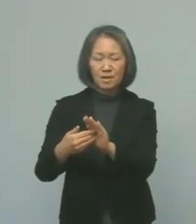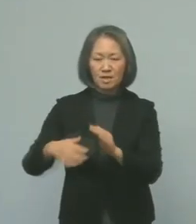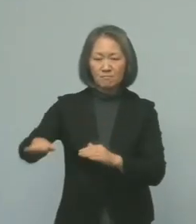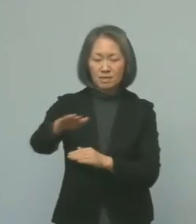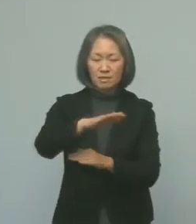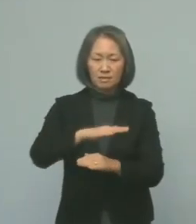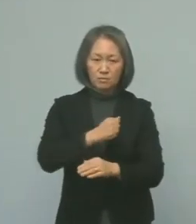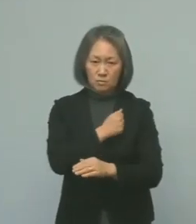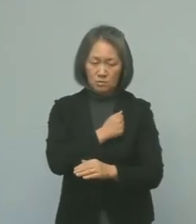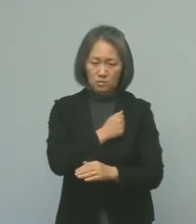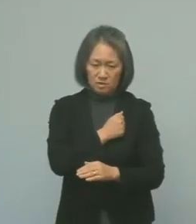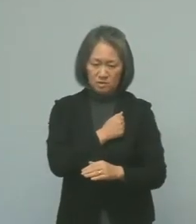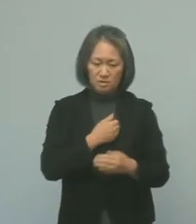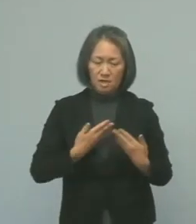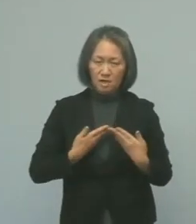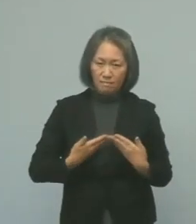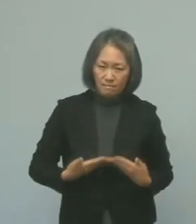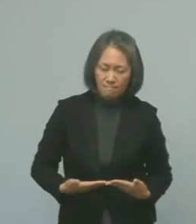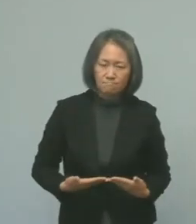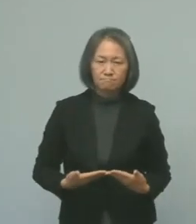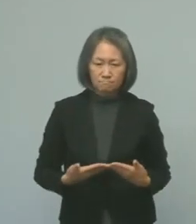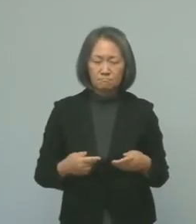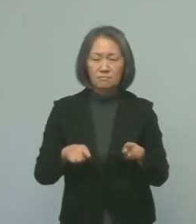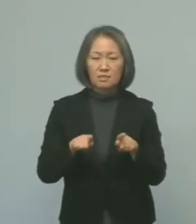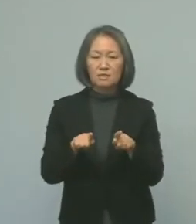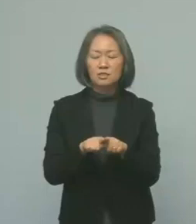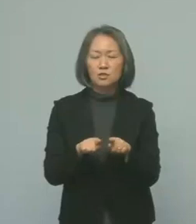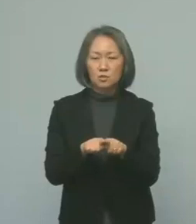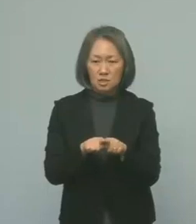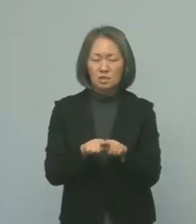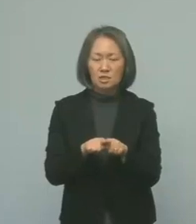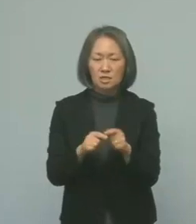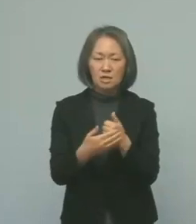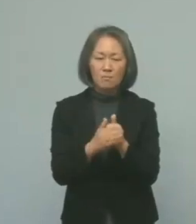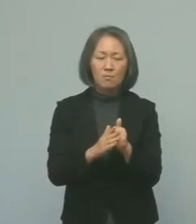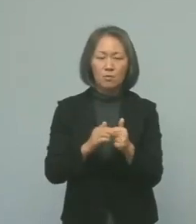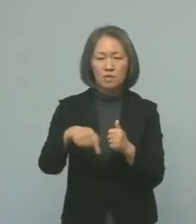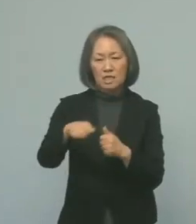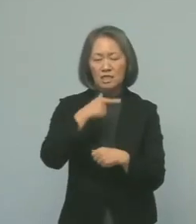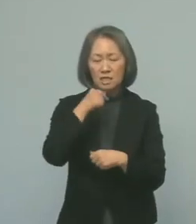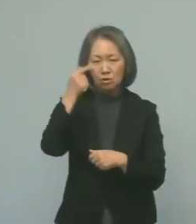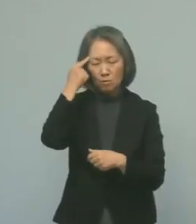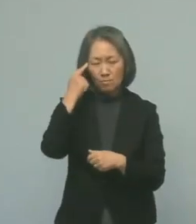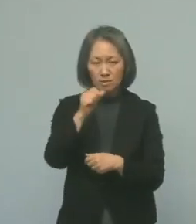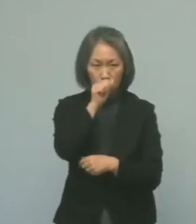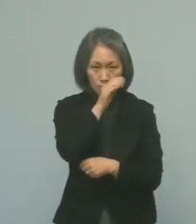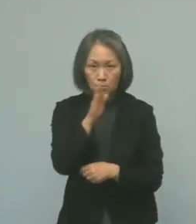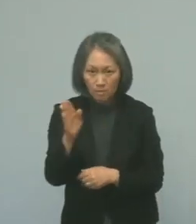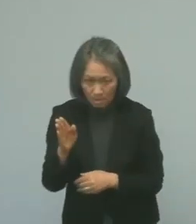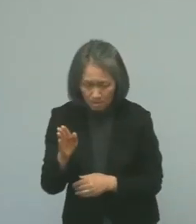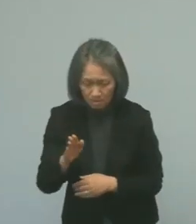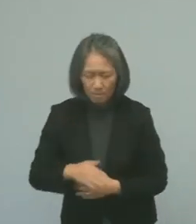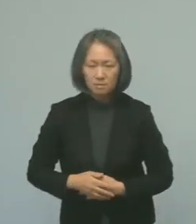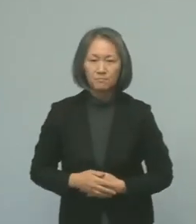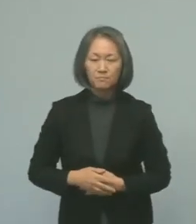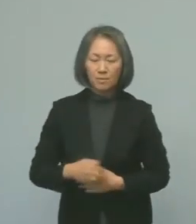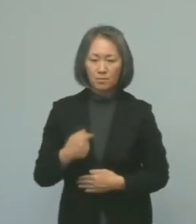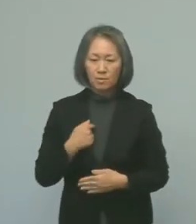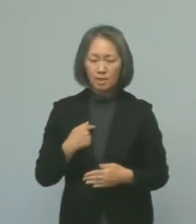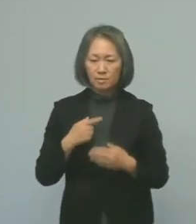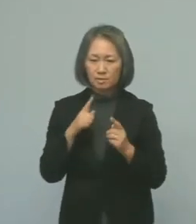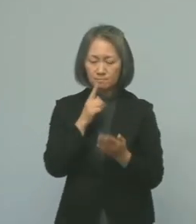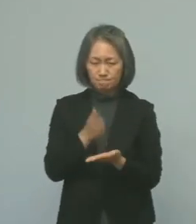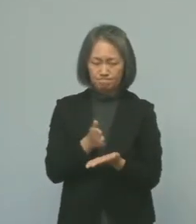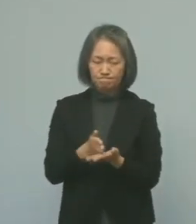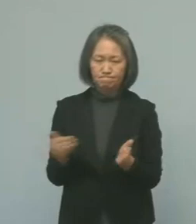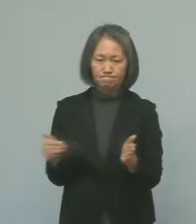と安全を一緒になって守っていきたいと思いますので、どうぞよろしくお願いいたします。私からは以